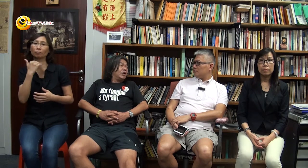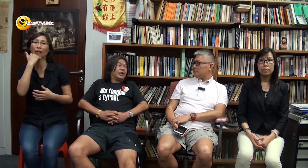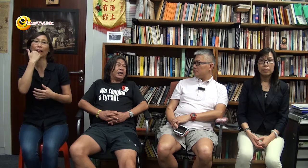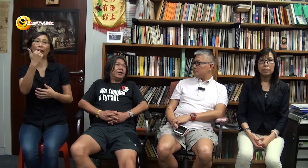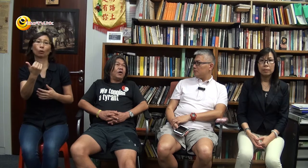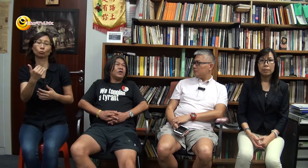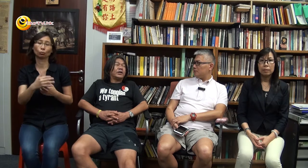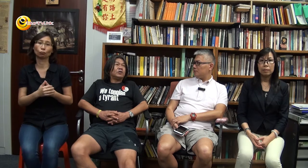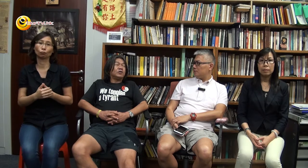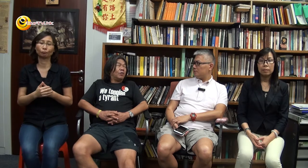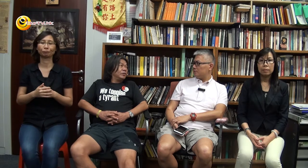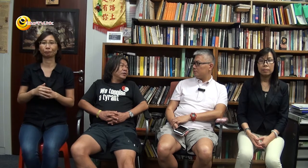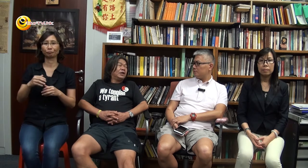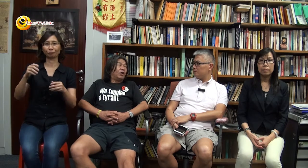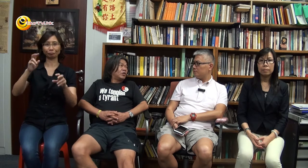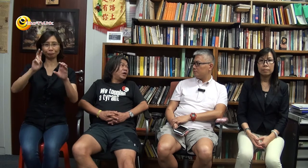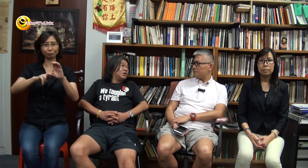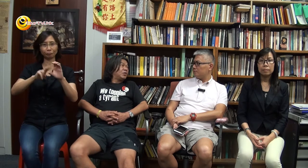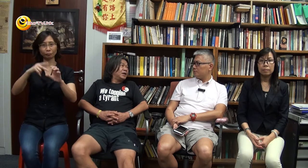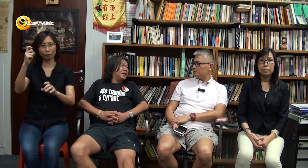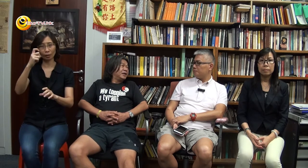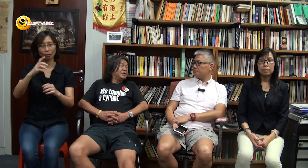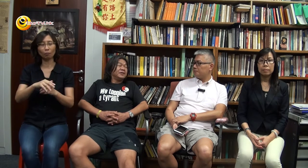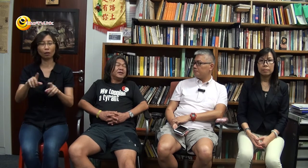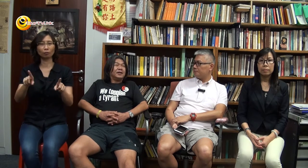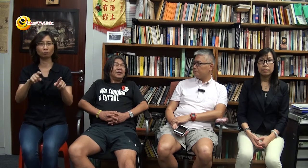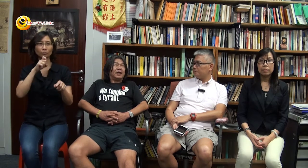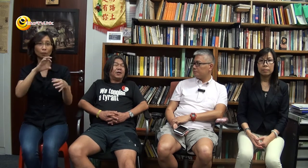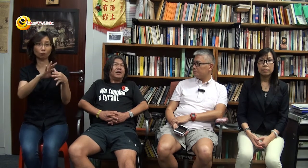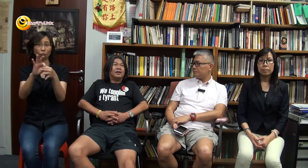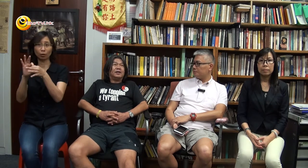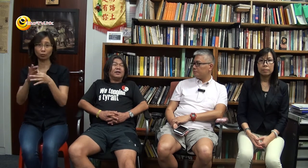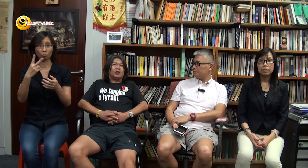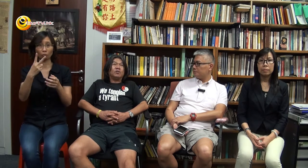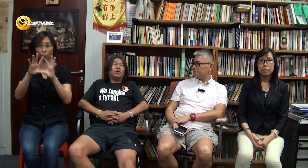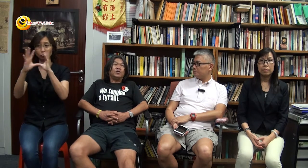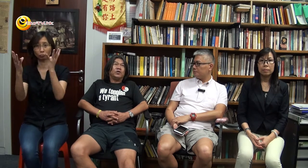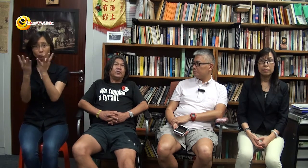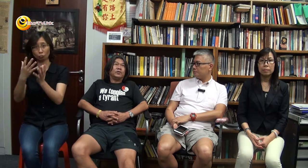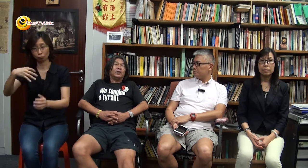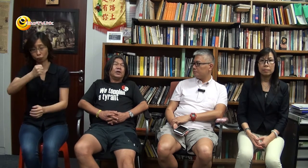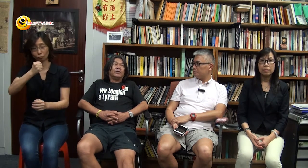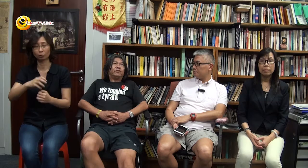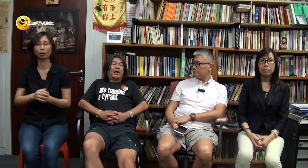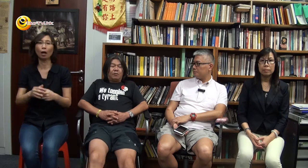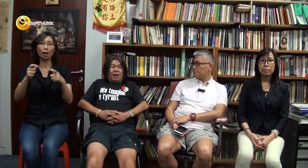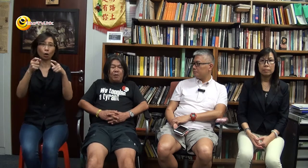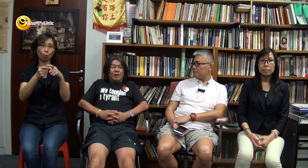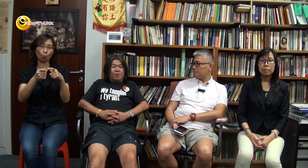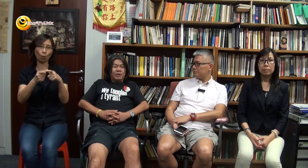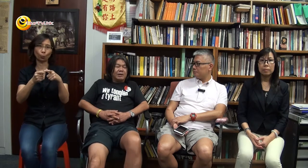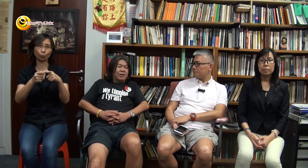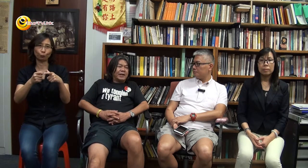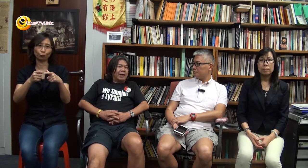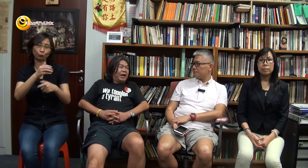西九嗰樣嘢咧，其實兩樣嘢都同呢兩個局長有少少關係嘅，係咪啊？公務員話